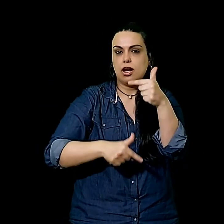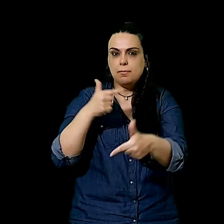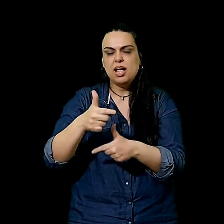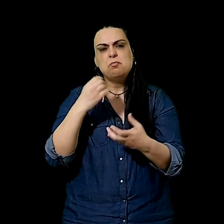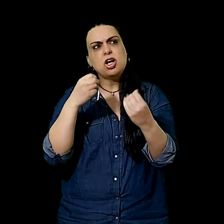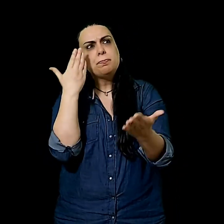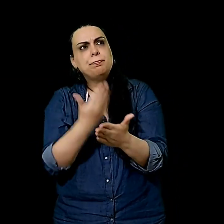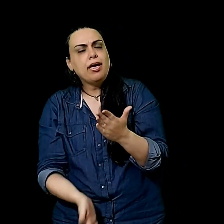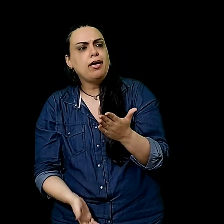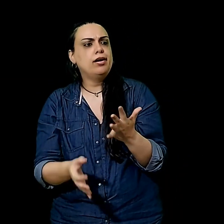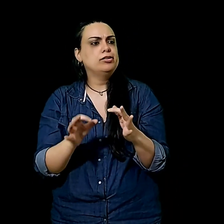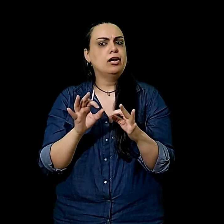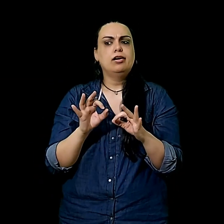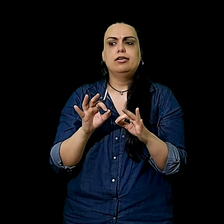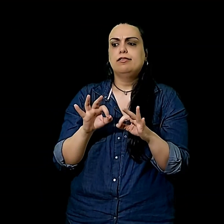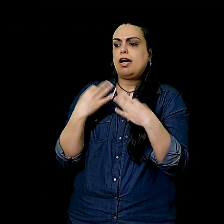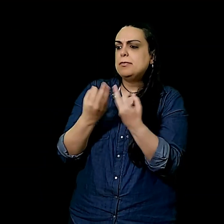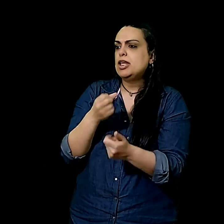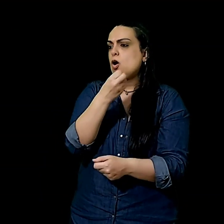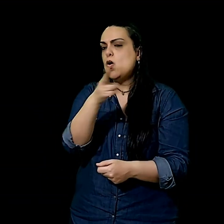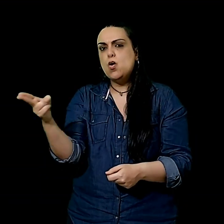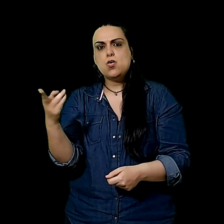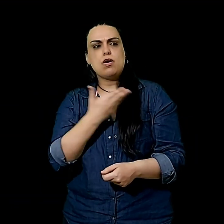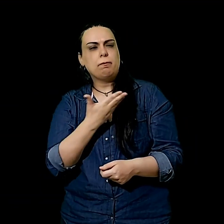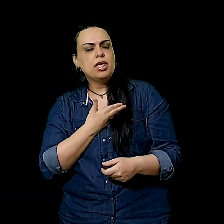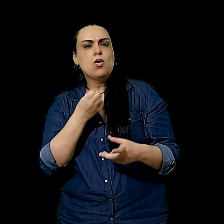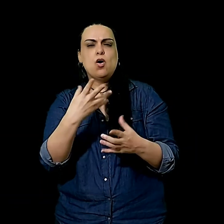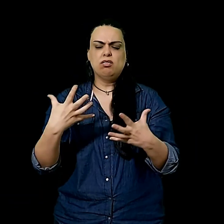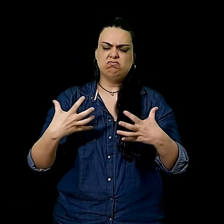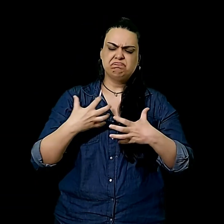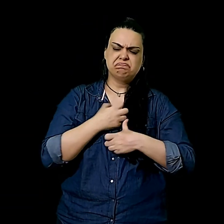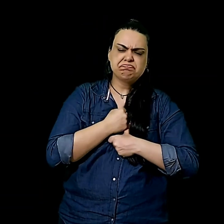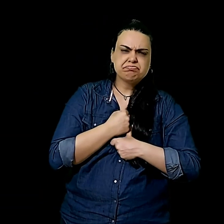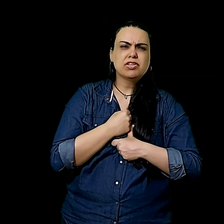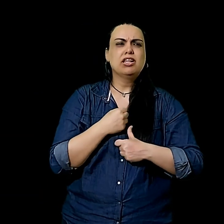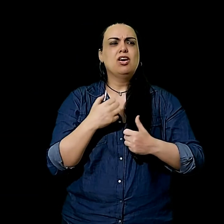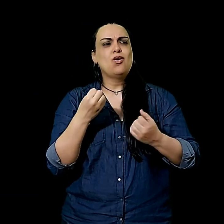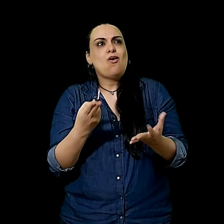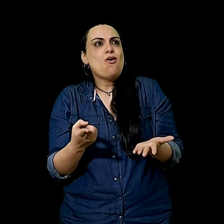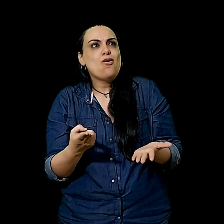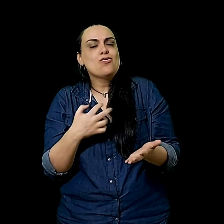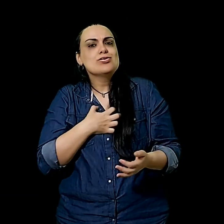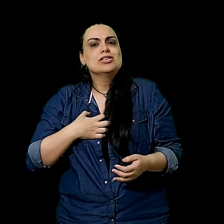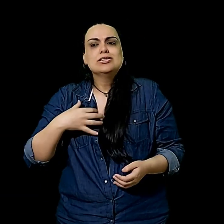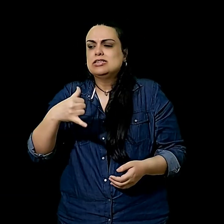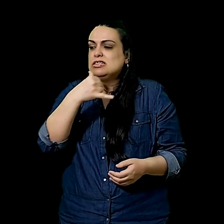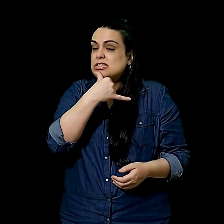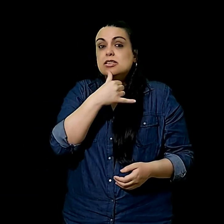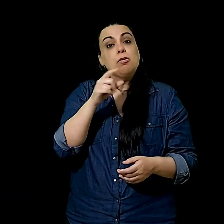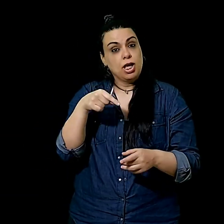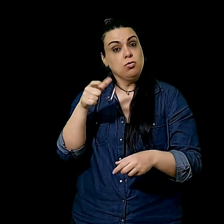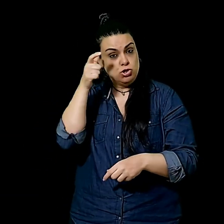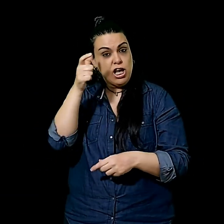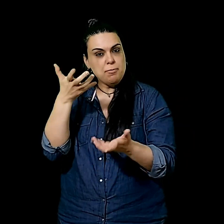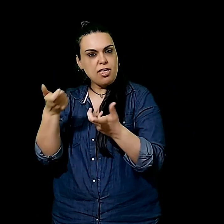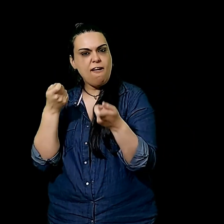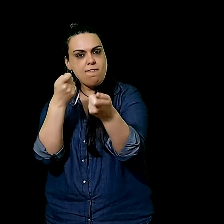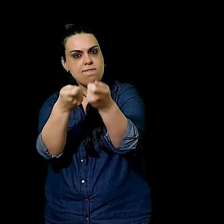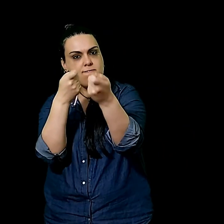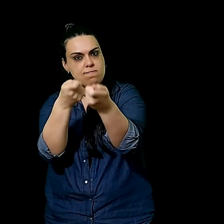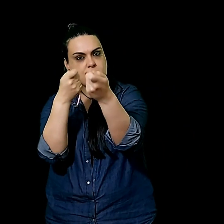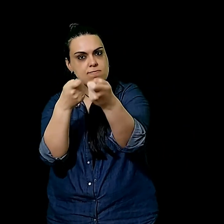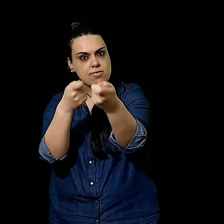um sentimento de frustração. E o diabo é especialista nisso, né? Porque agora ele é órfão, ele quer colocar esse sentimento